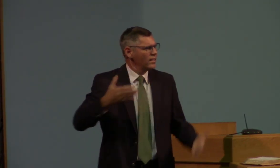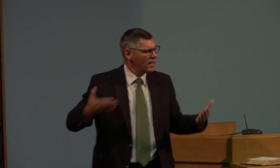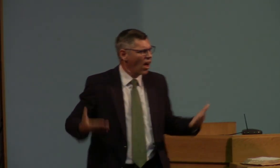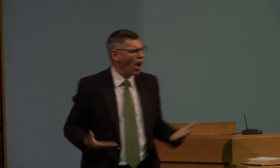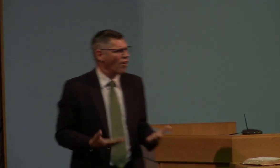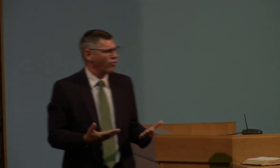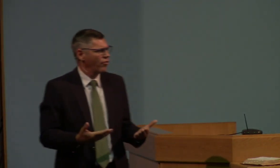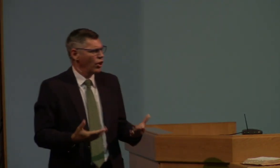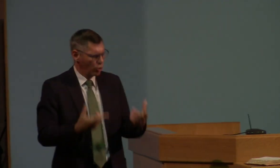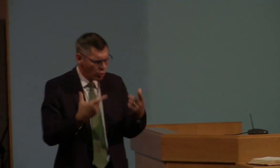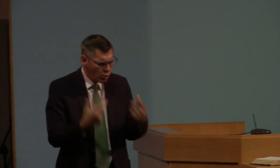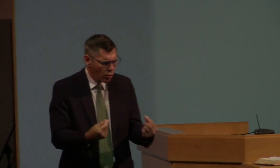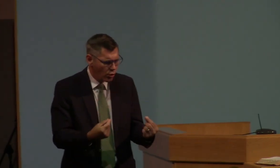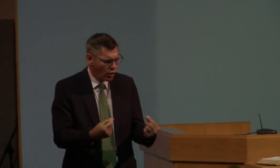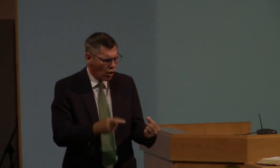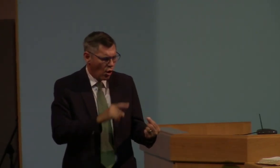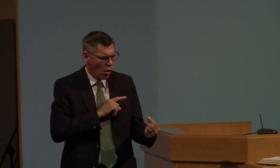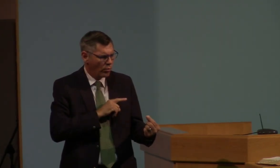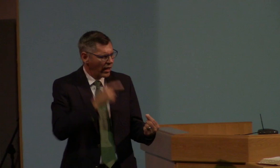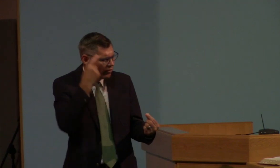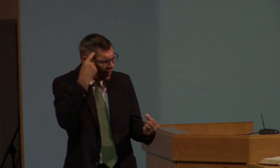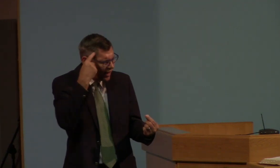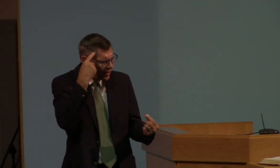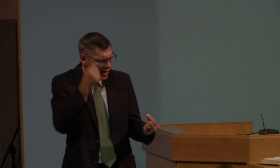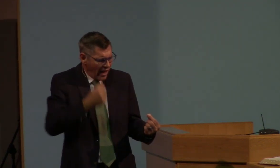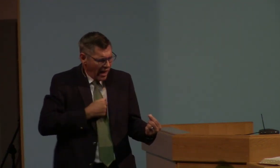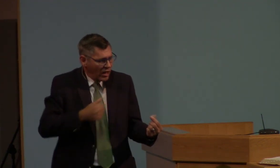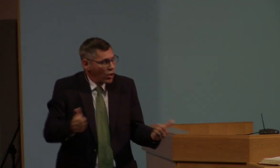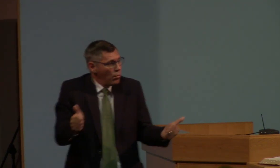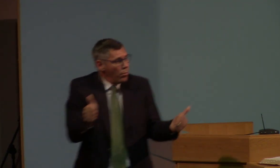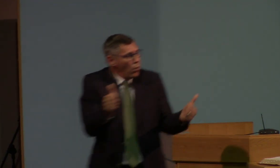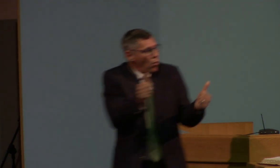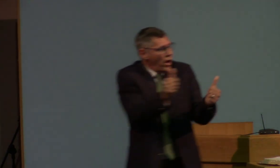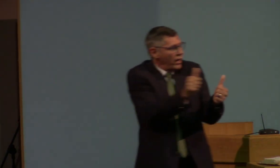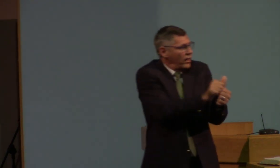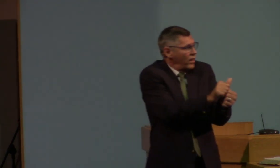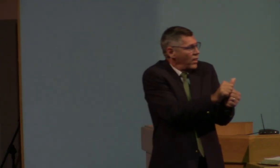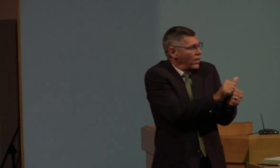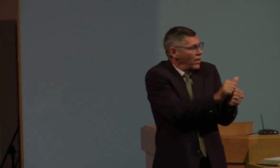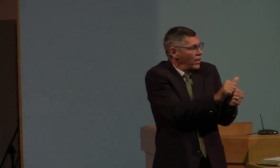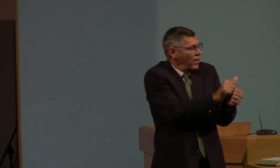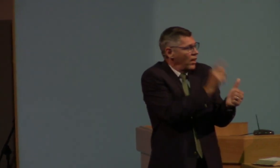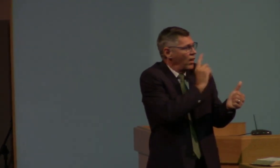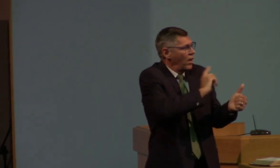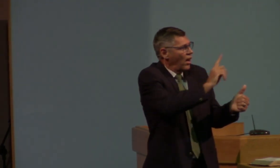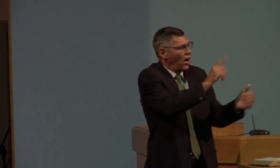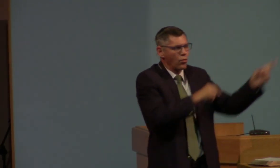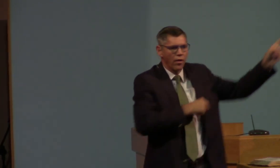Slaaf doen omdat weet ek behoort aan hoof.